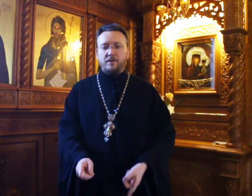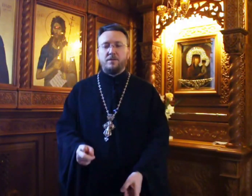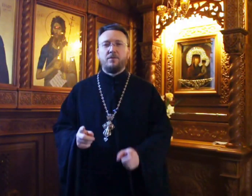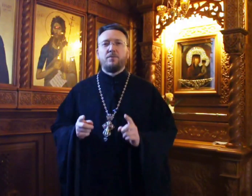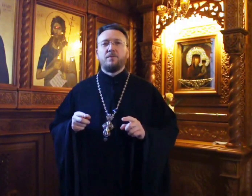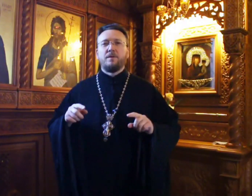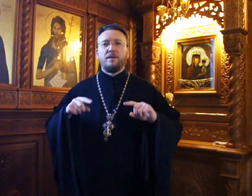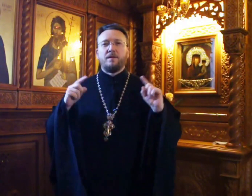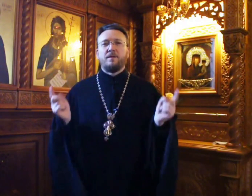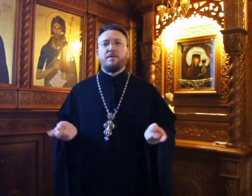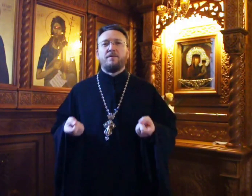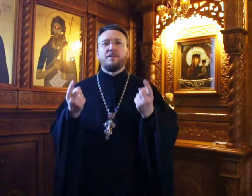Воистину воскресе!